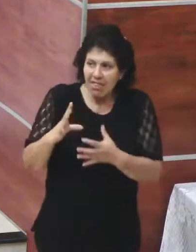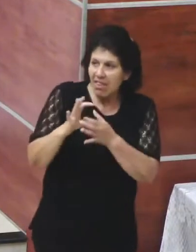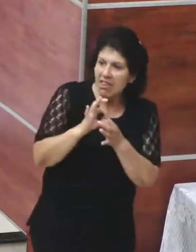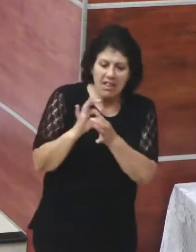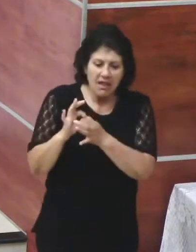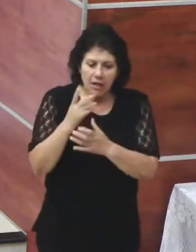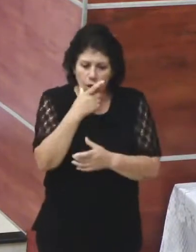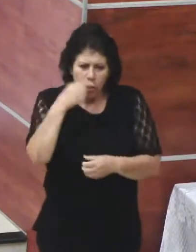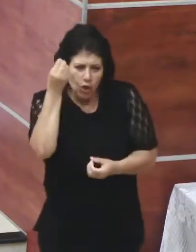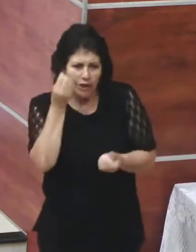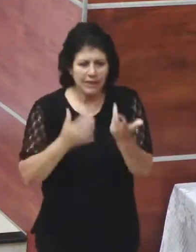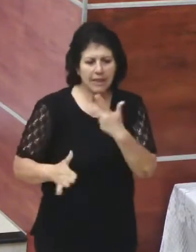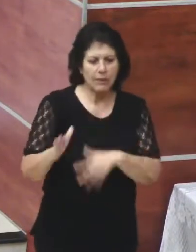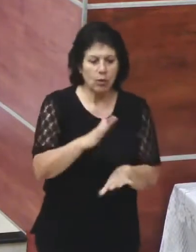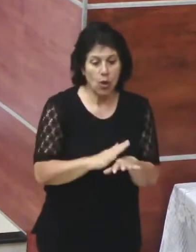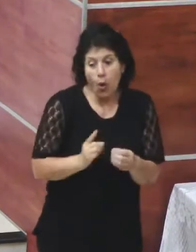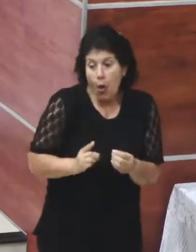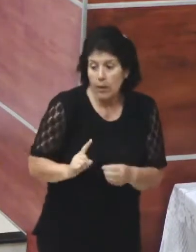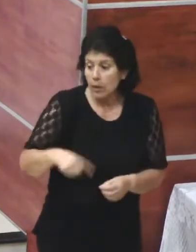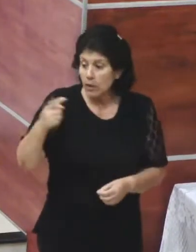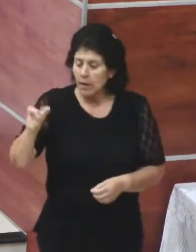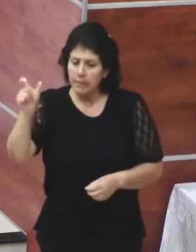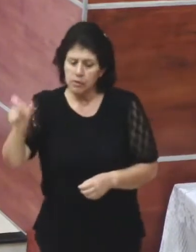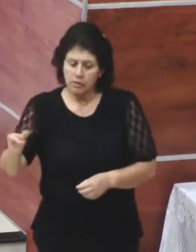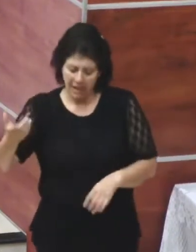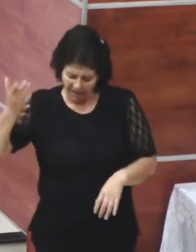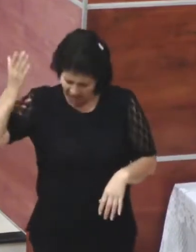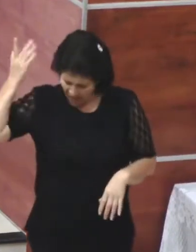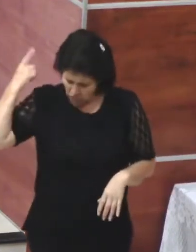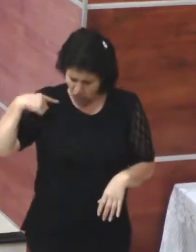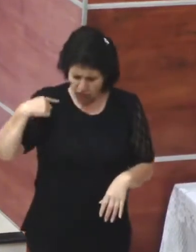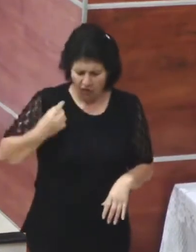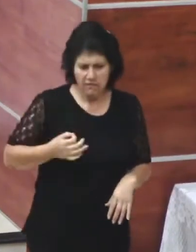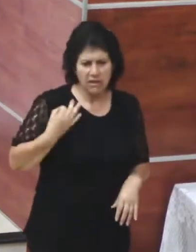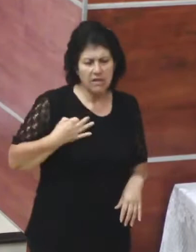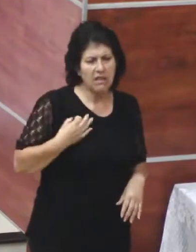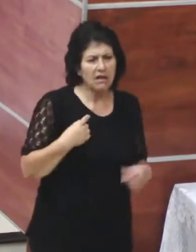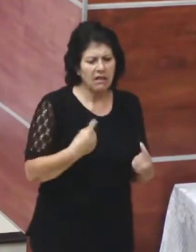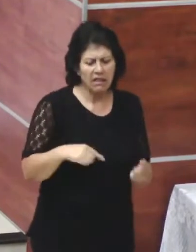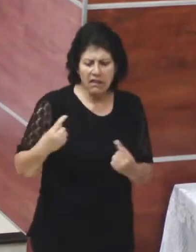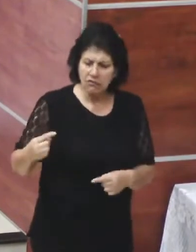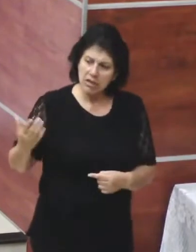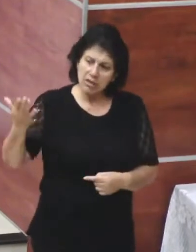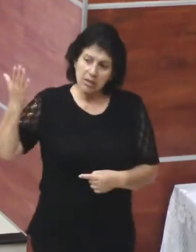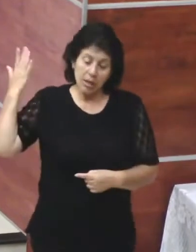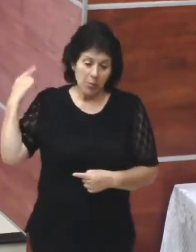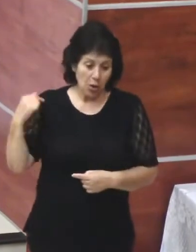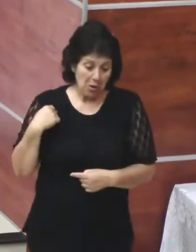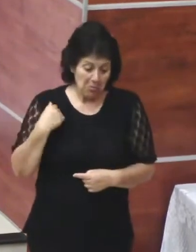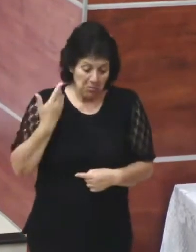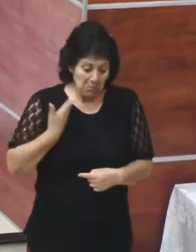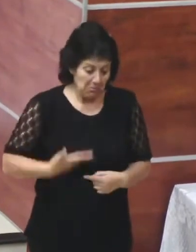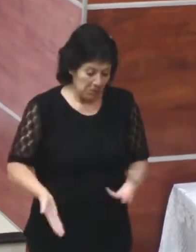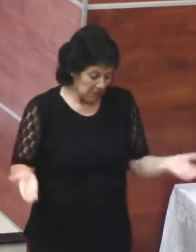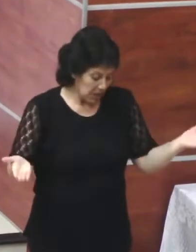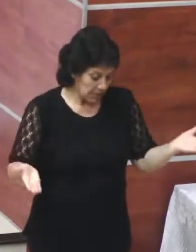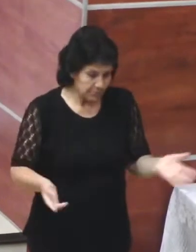pasando con esa persona que yo era hace un tiempo atrás, pero hoy no refleja